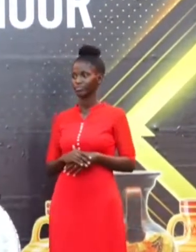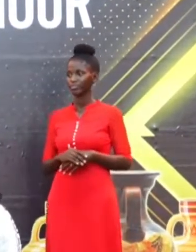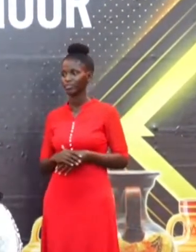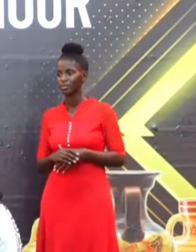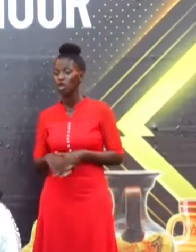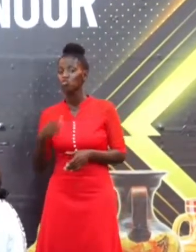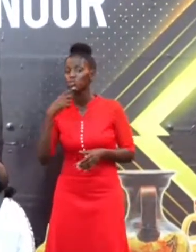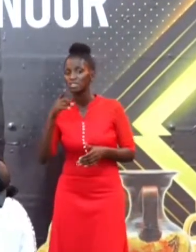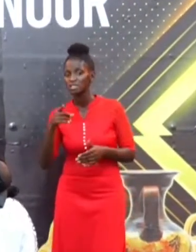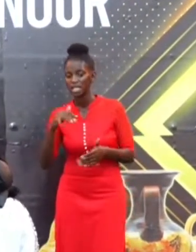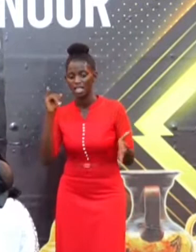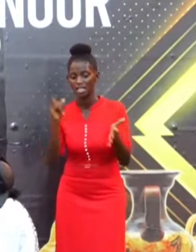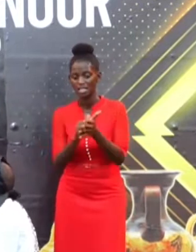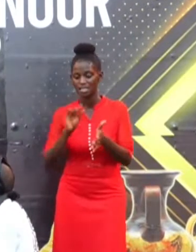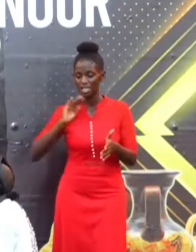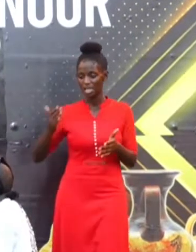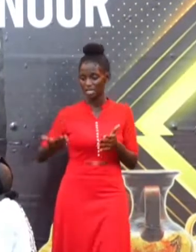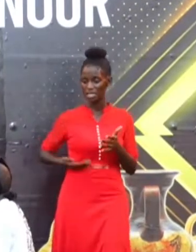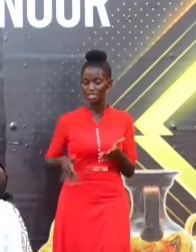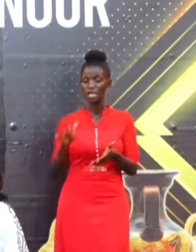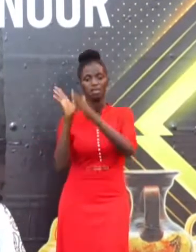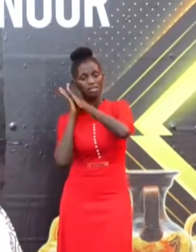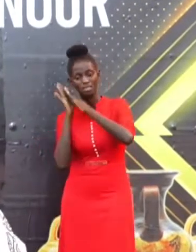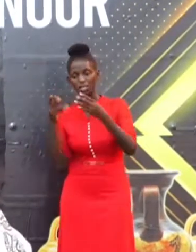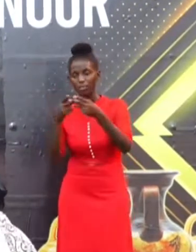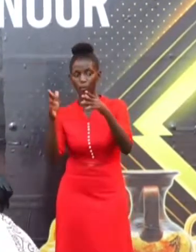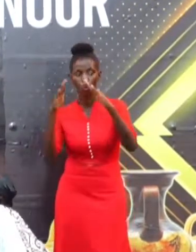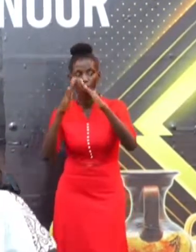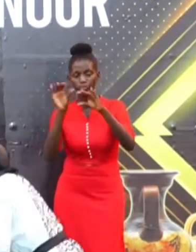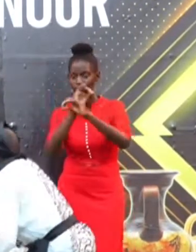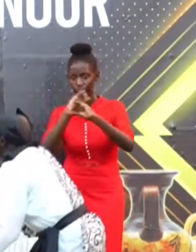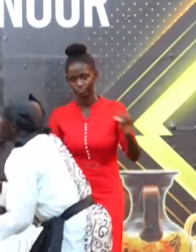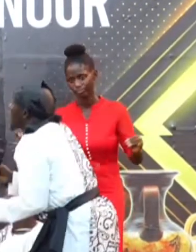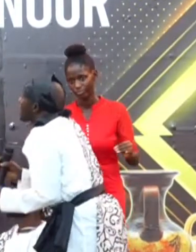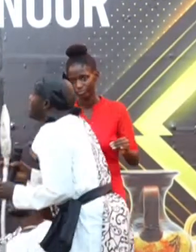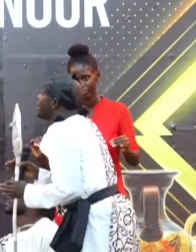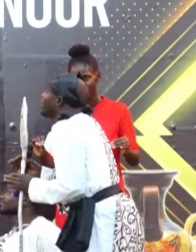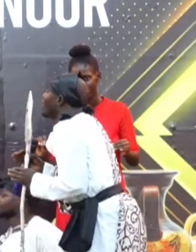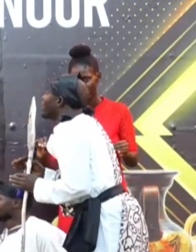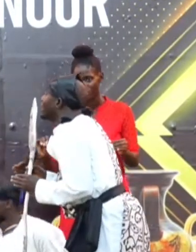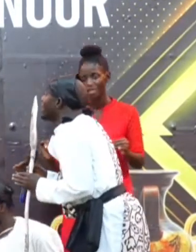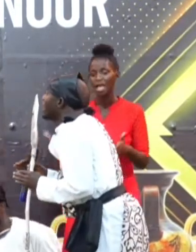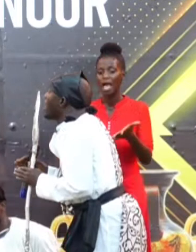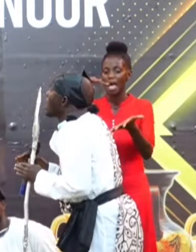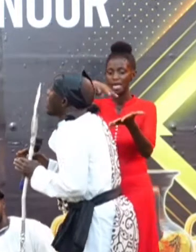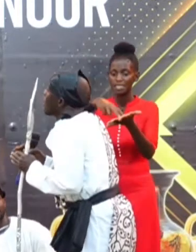kyemwagala okugamba abakyala bamwe tebakyasula waka obeera omulamu ayi kabaka akaswero enensonga kanyumirire